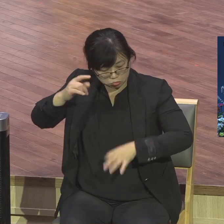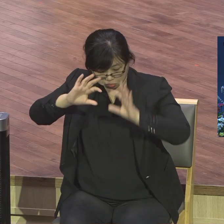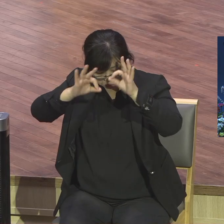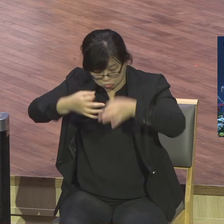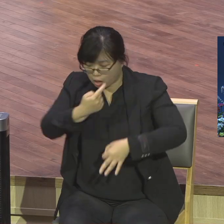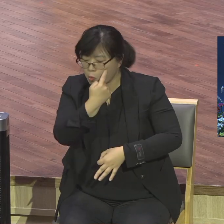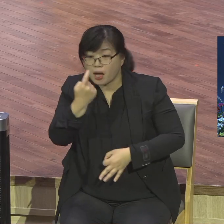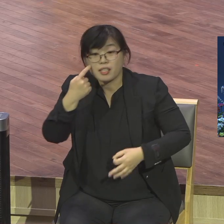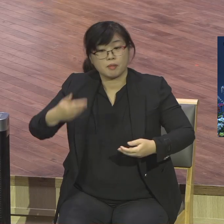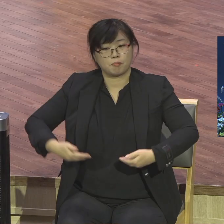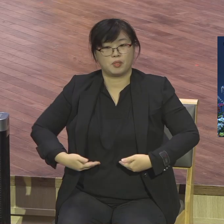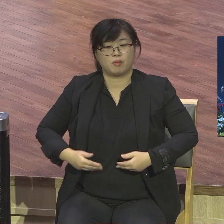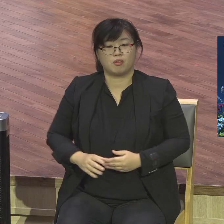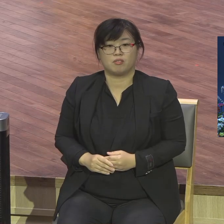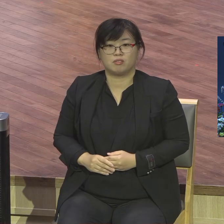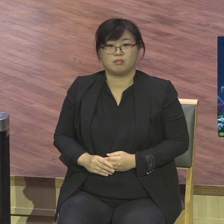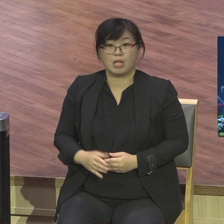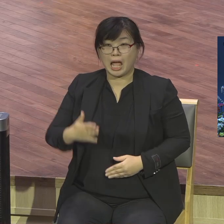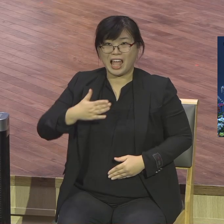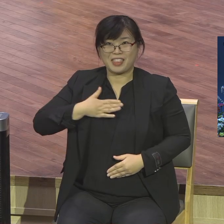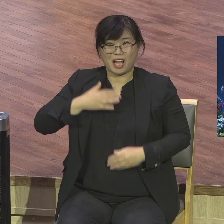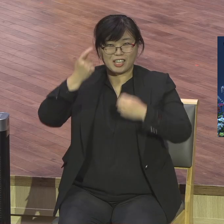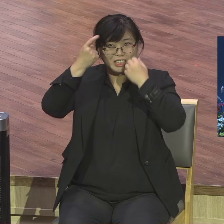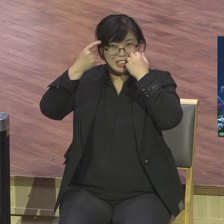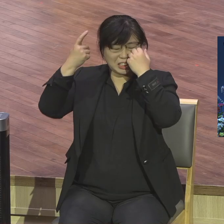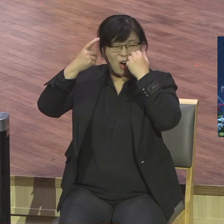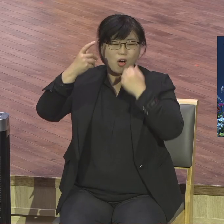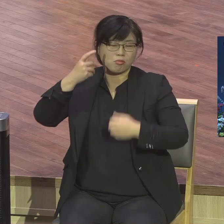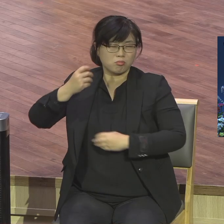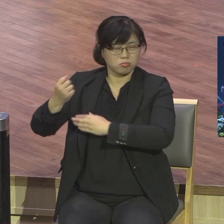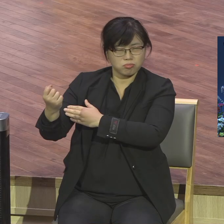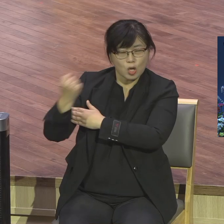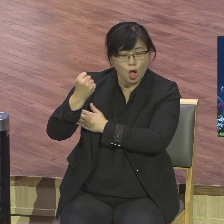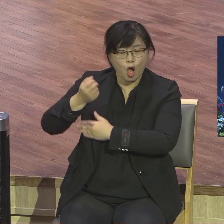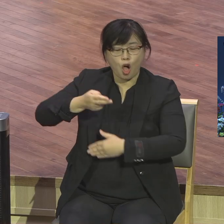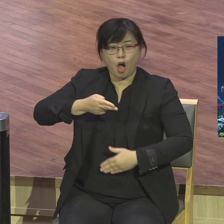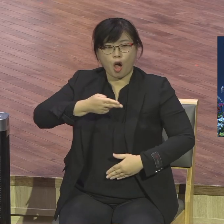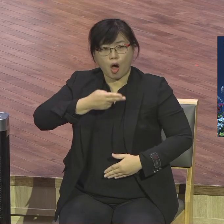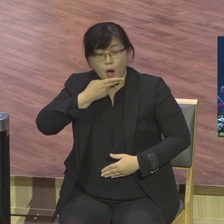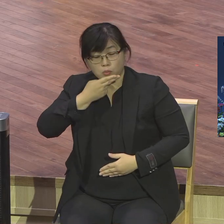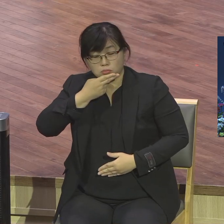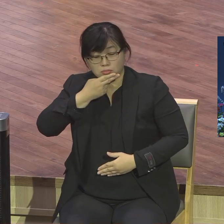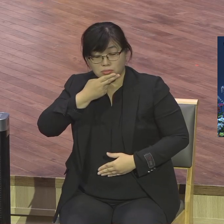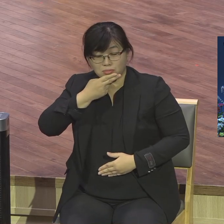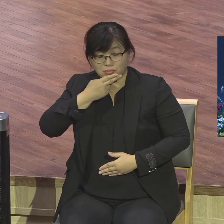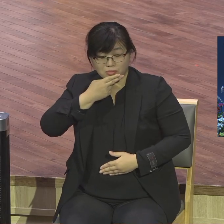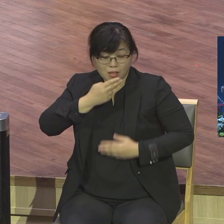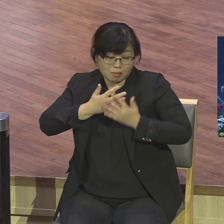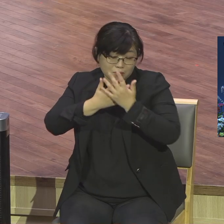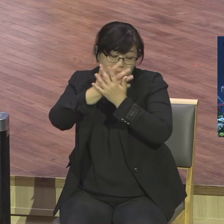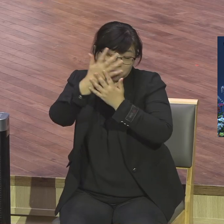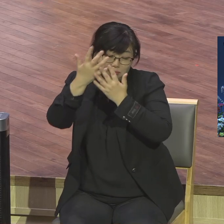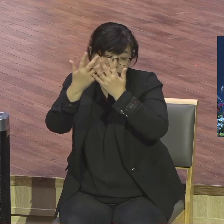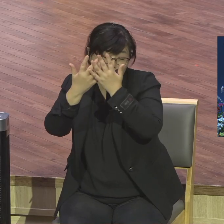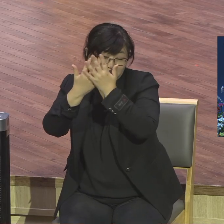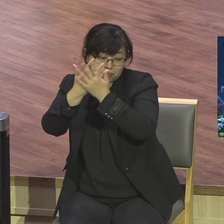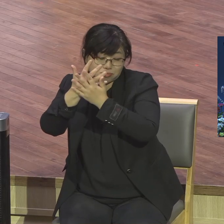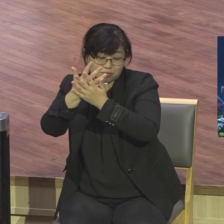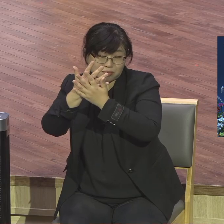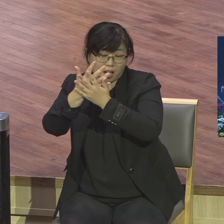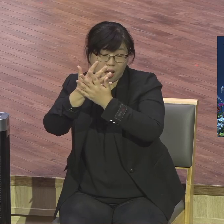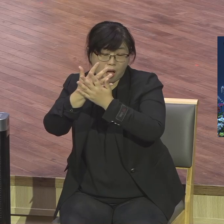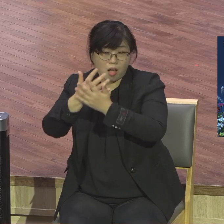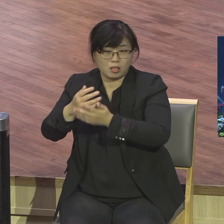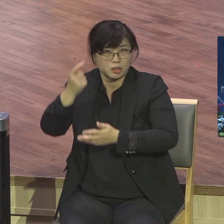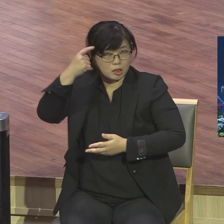되면서 그냥 내면에는 세상 욕심은 가득 차가지고 그냥 그냥 불평분만이 가득 찼는